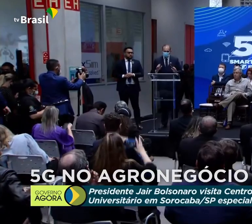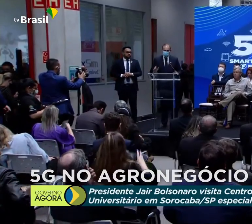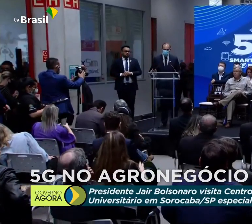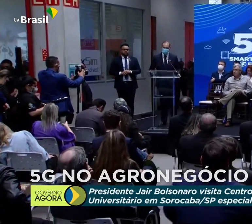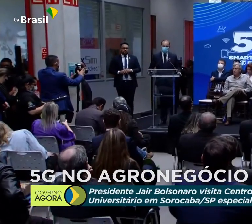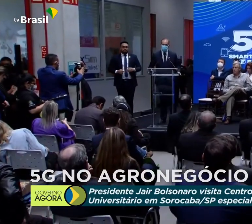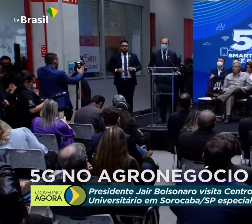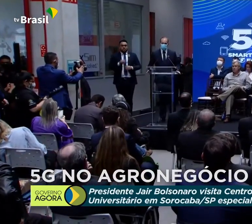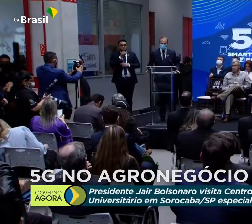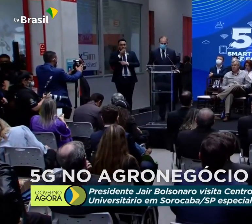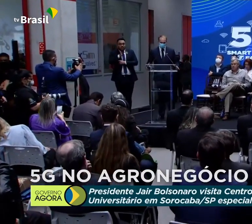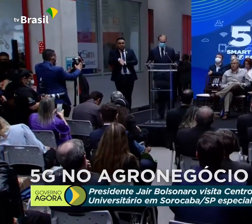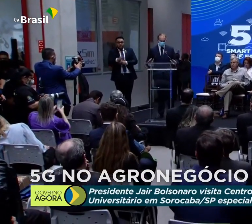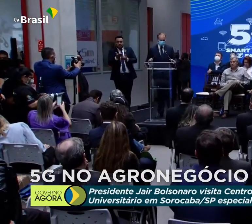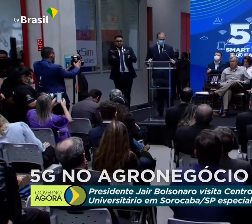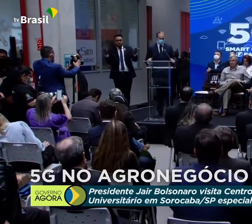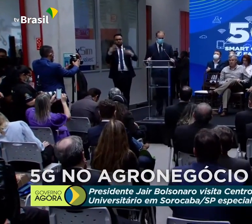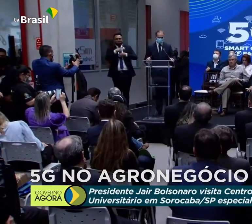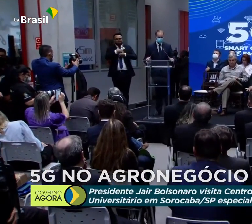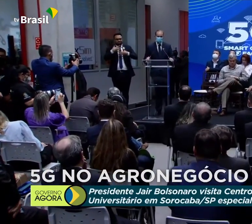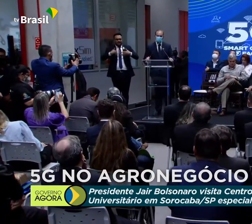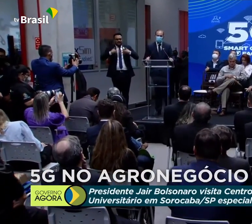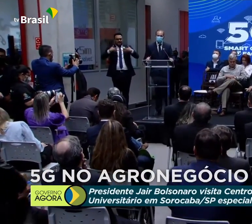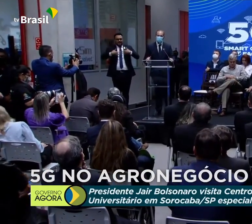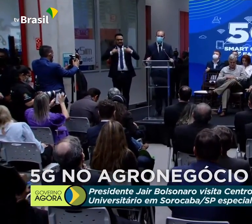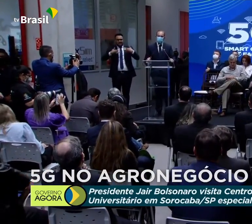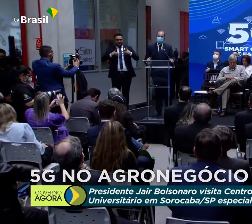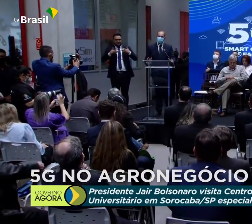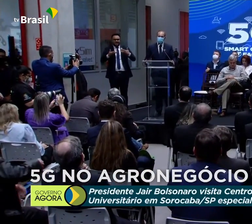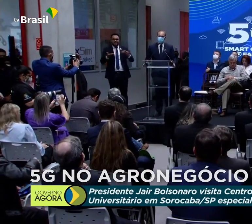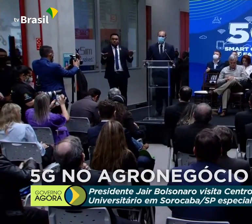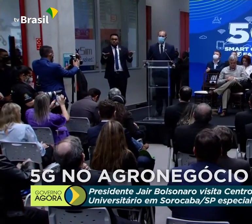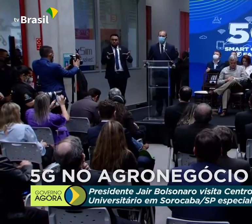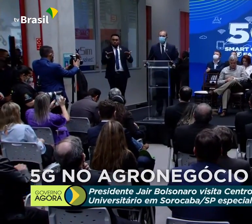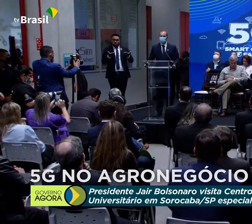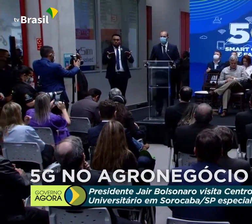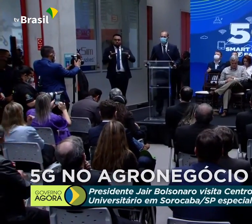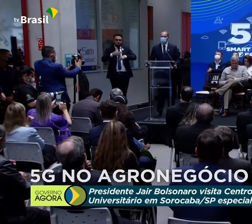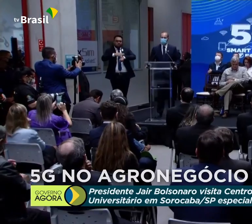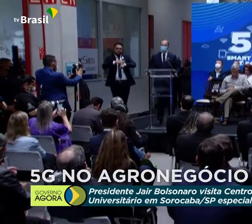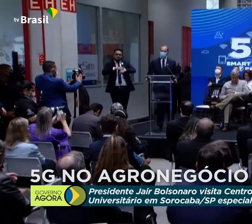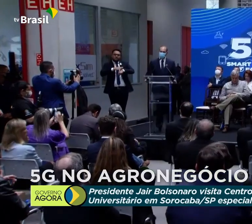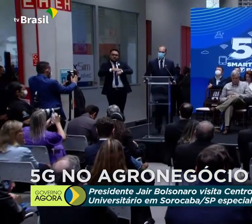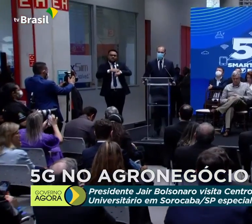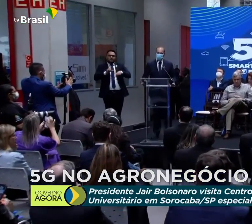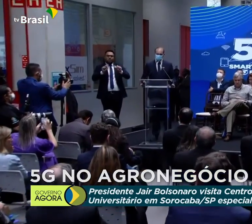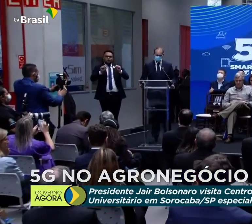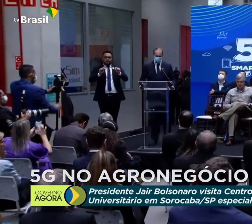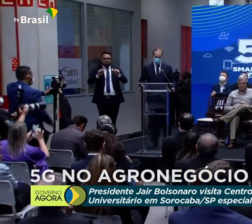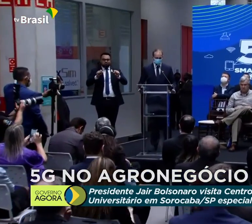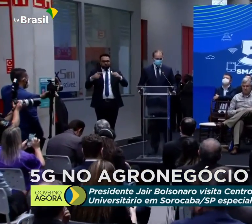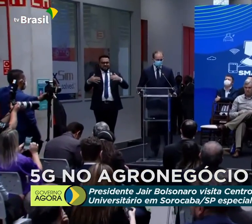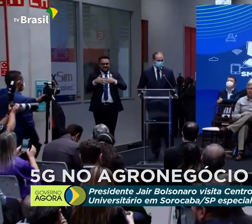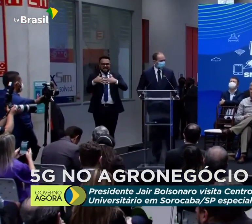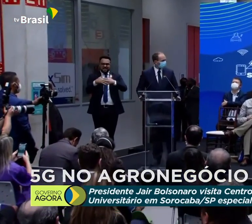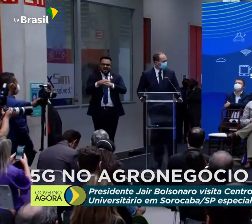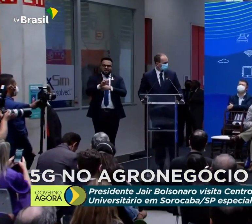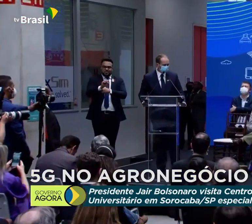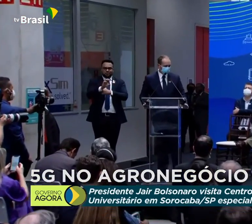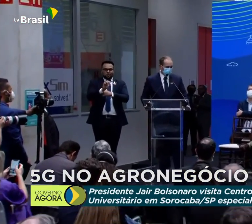Boa tarde a todos. É uma alegria muito grande poder estar vivendo esse momento aqui na nossa querida cidade de